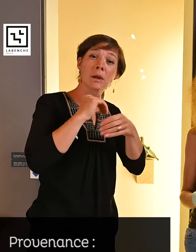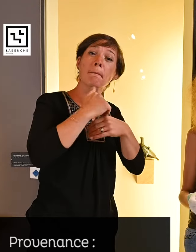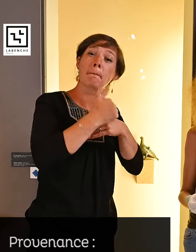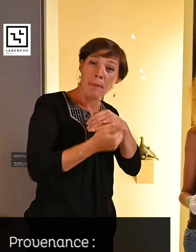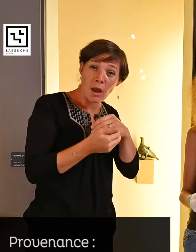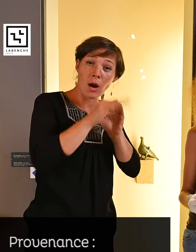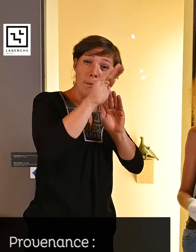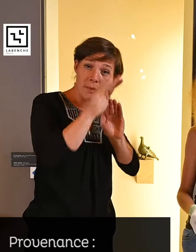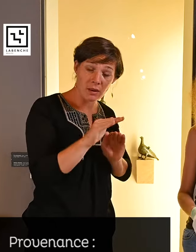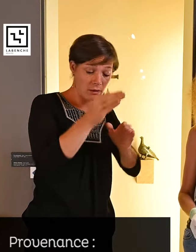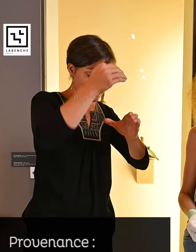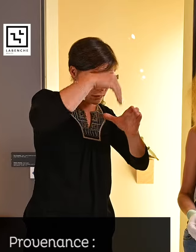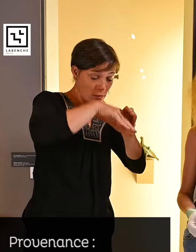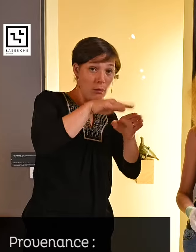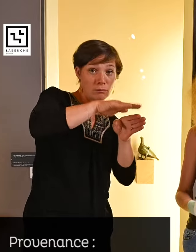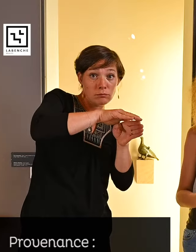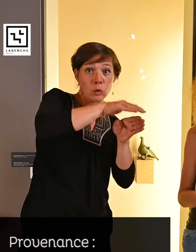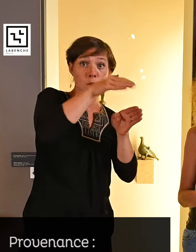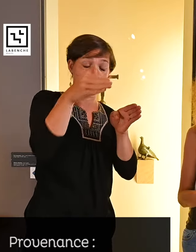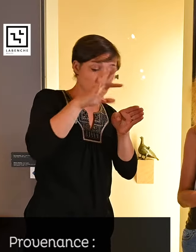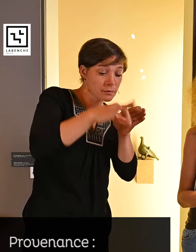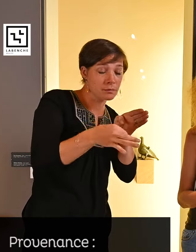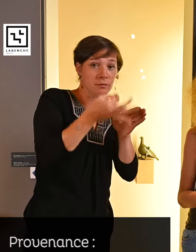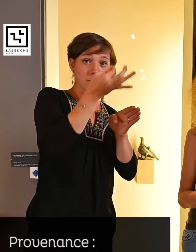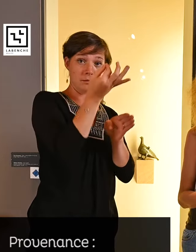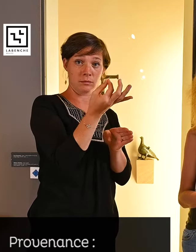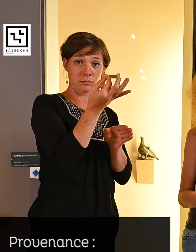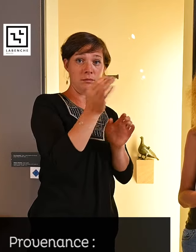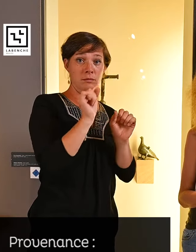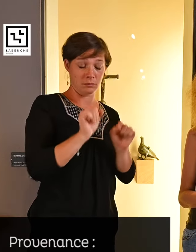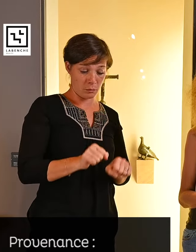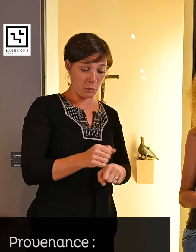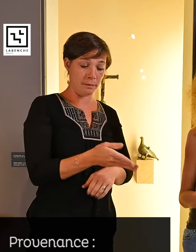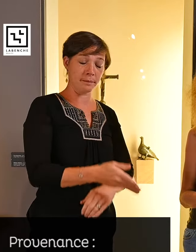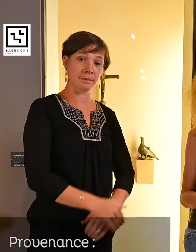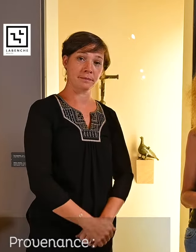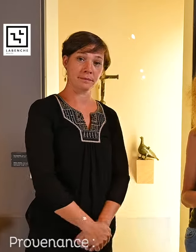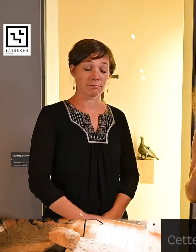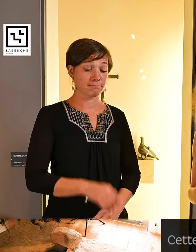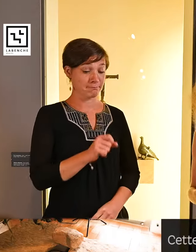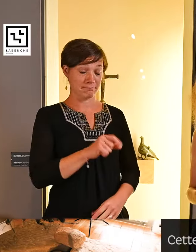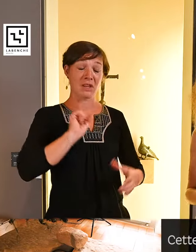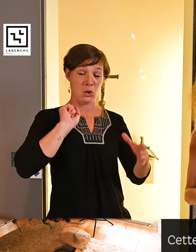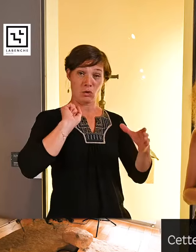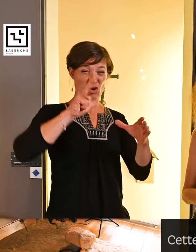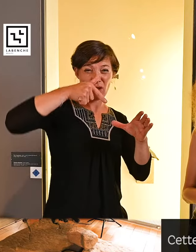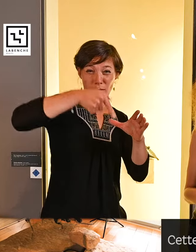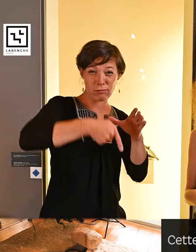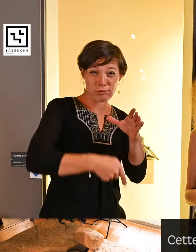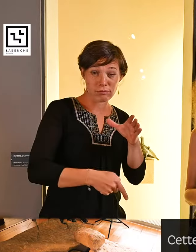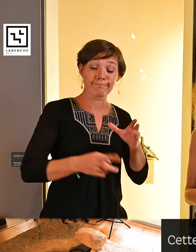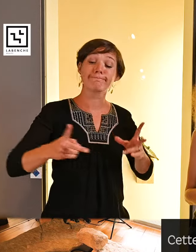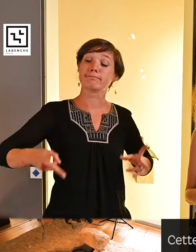accessibles en soulevant le couvercle positionné au dos de l'animal jeté dans le puits